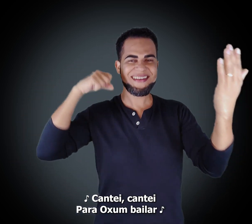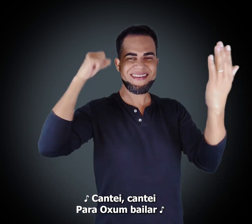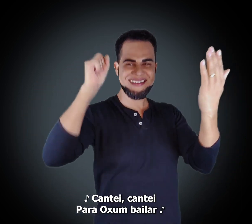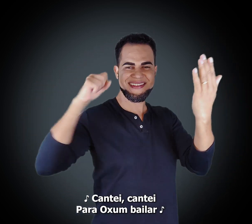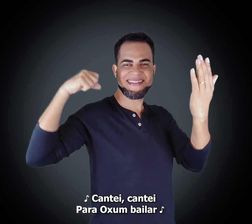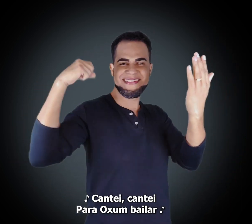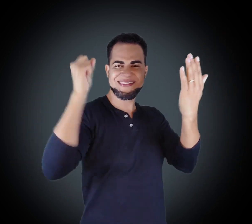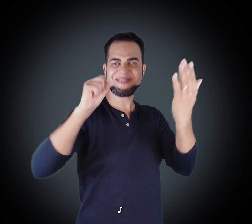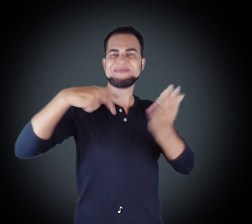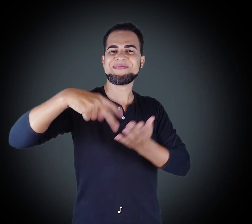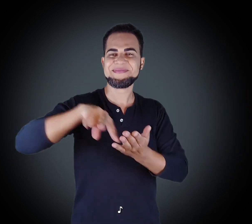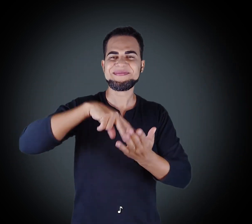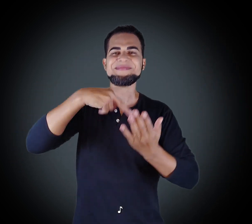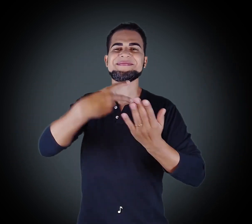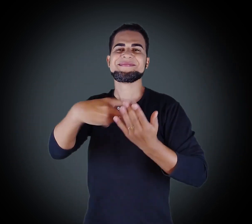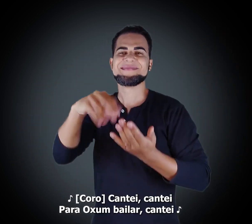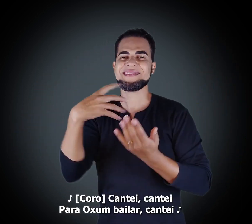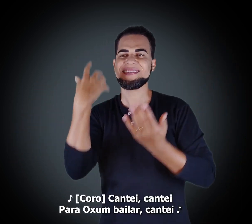Oxum bailar.